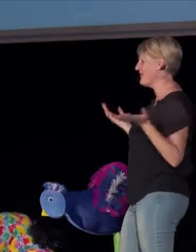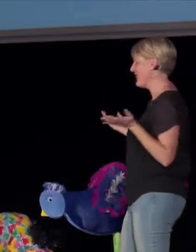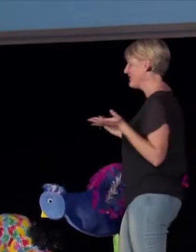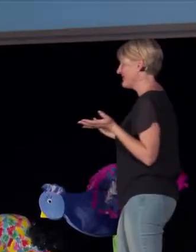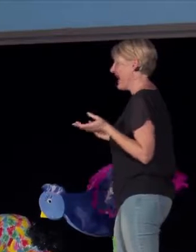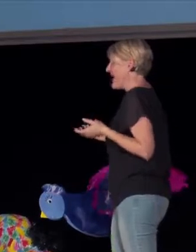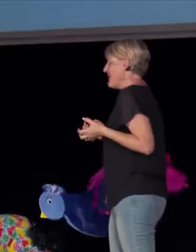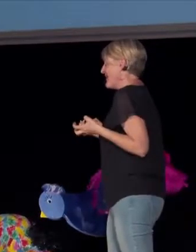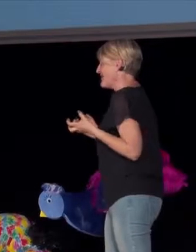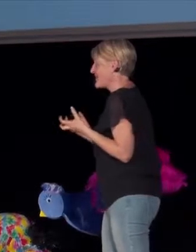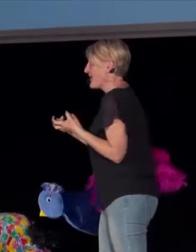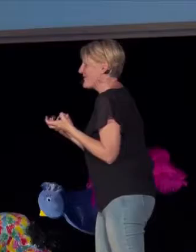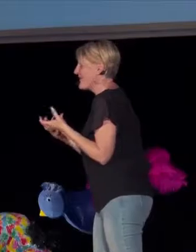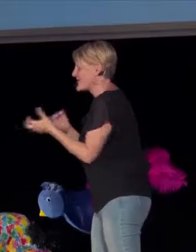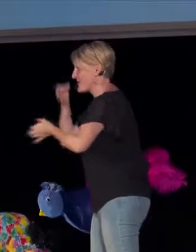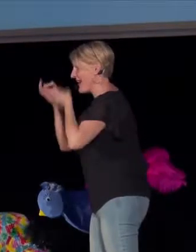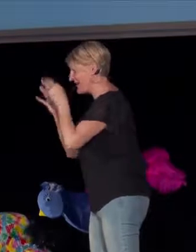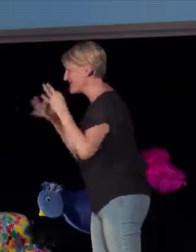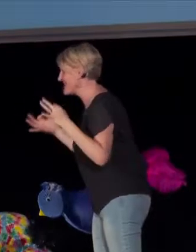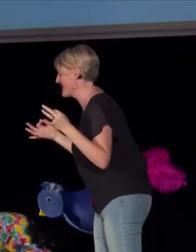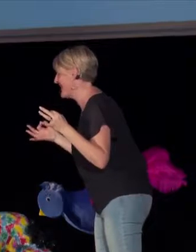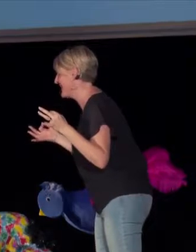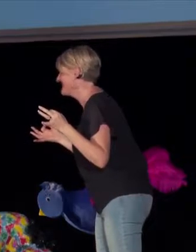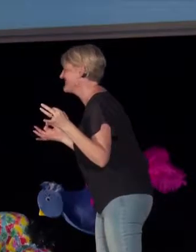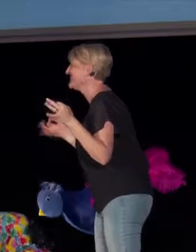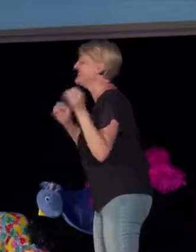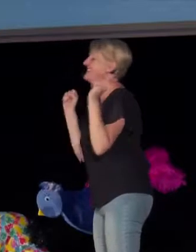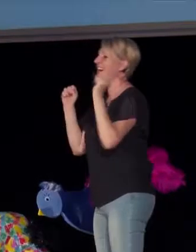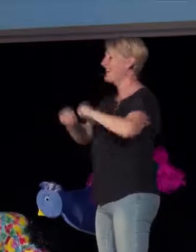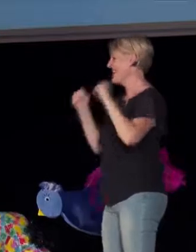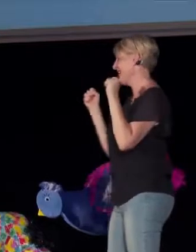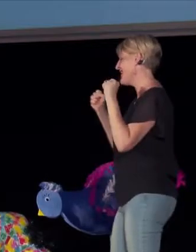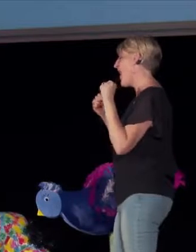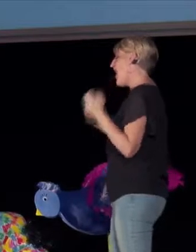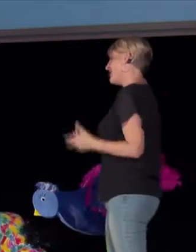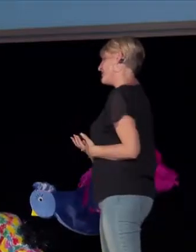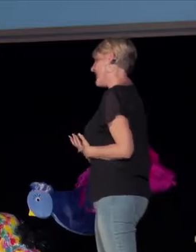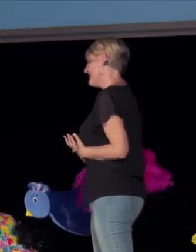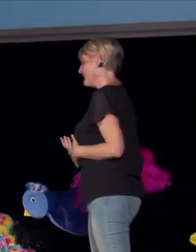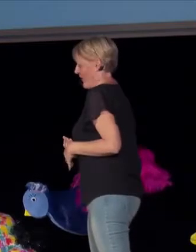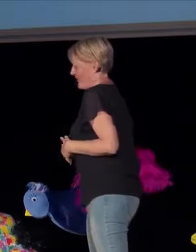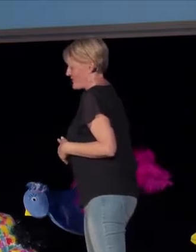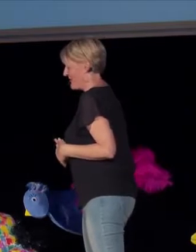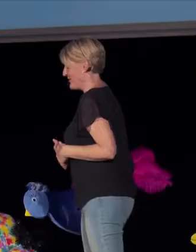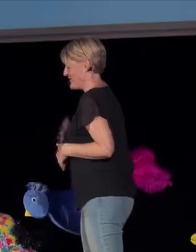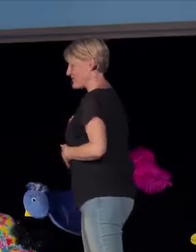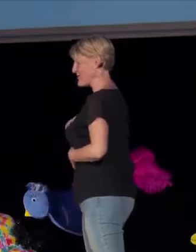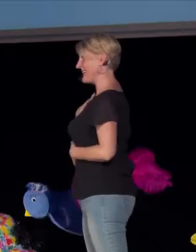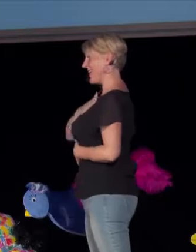Merveilleux! Apparemment, tu as envie que je te raconte une histoire. D'accord. En tout cas, moi, je voulais te dire que je suis